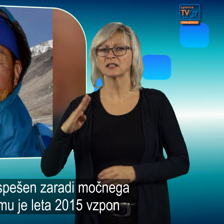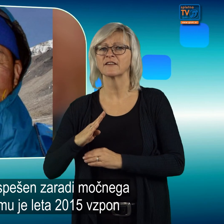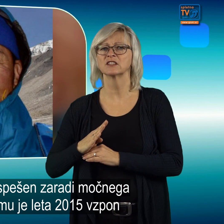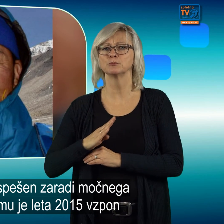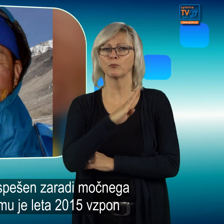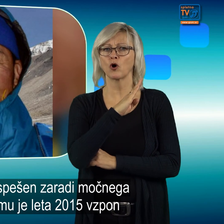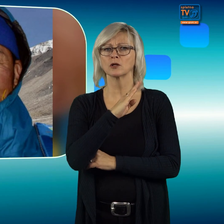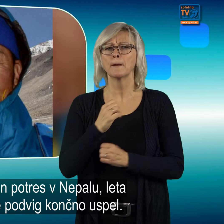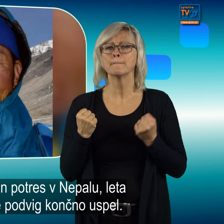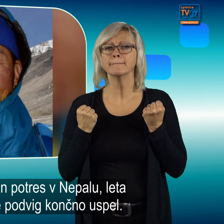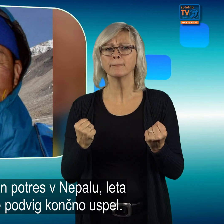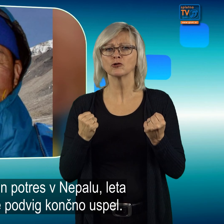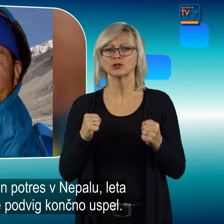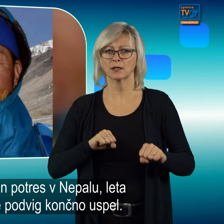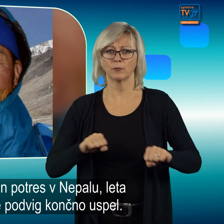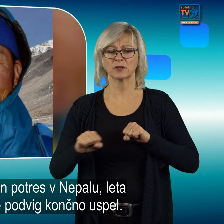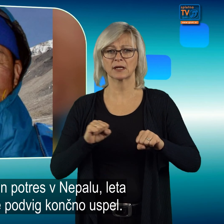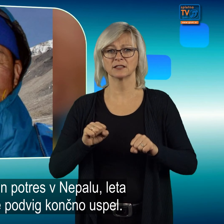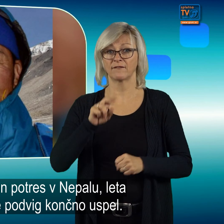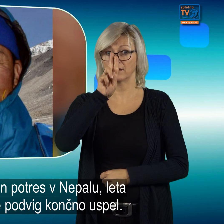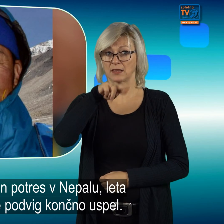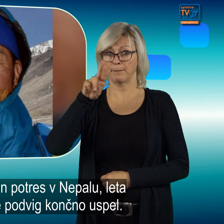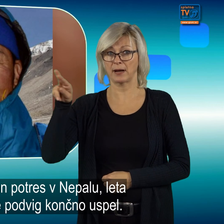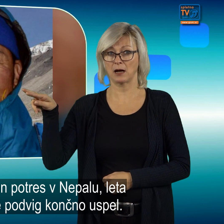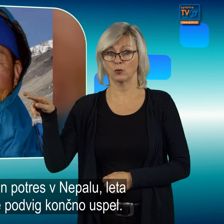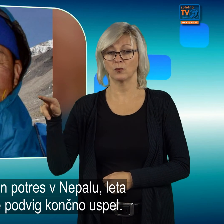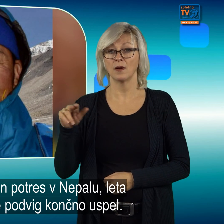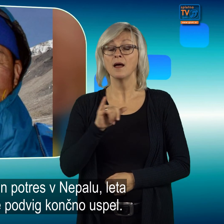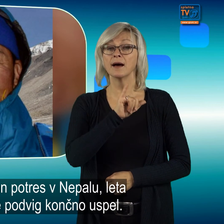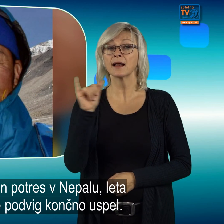Nepalu, leta 2016 pa mu je podvig končno uspel.